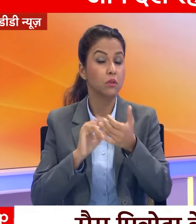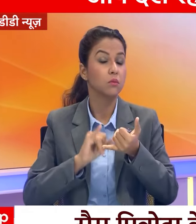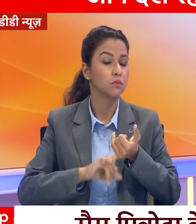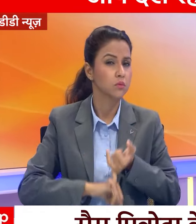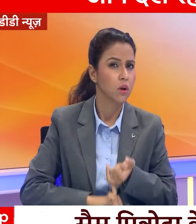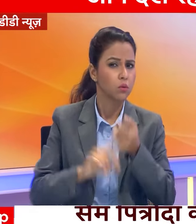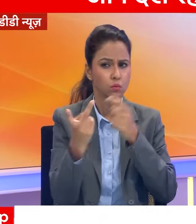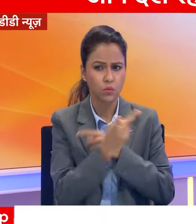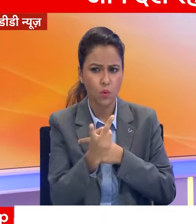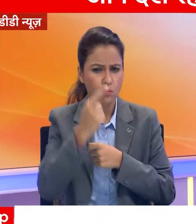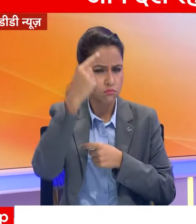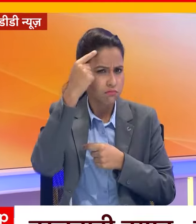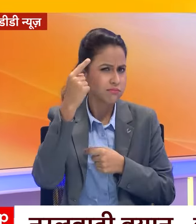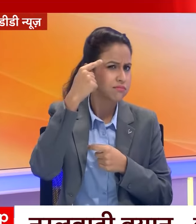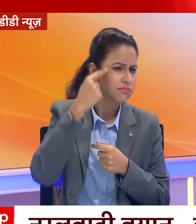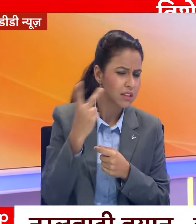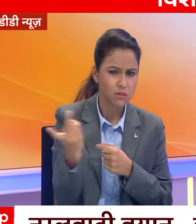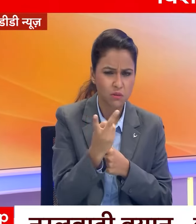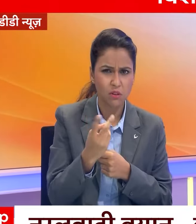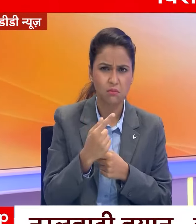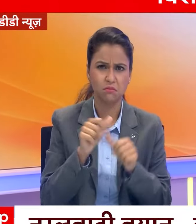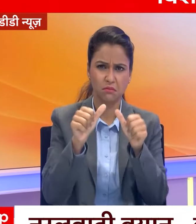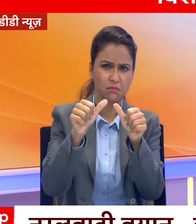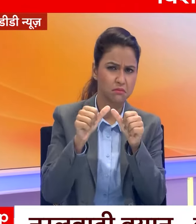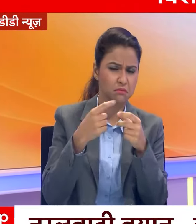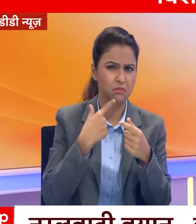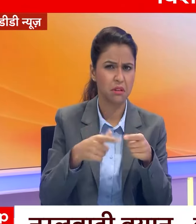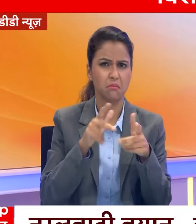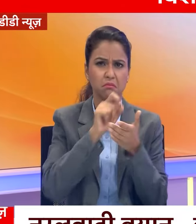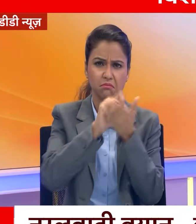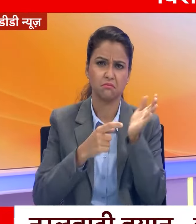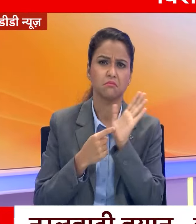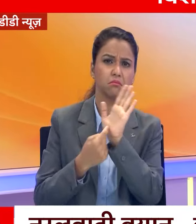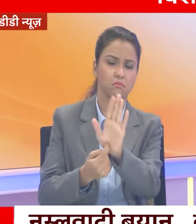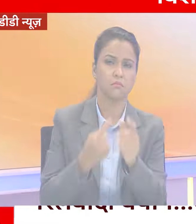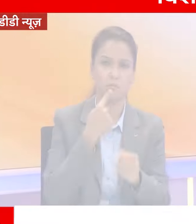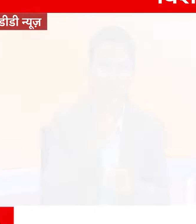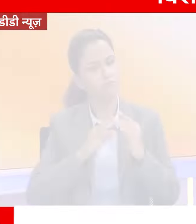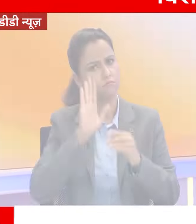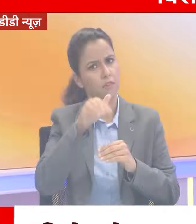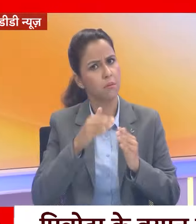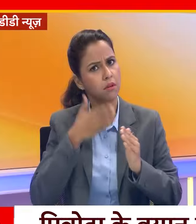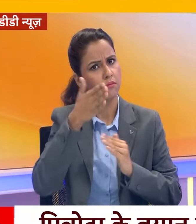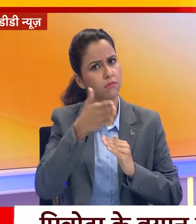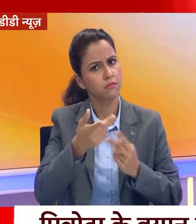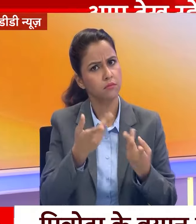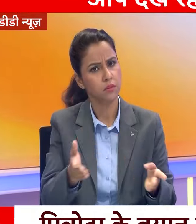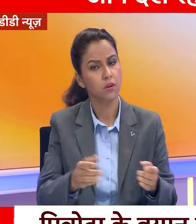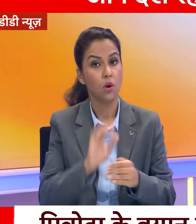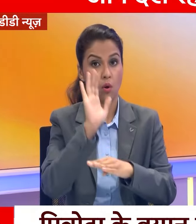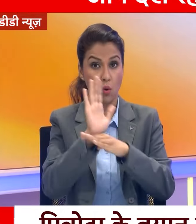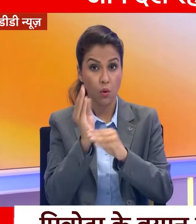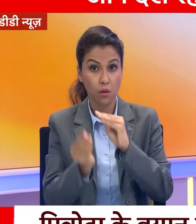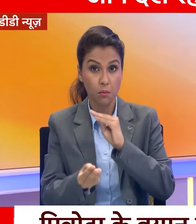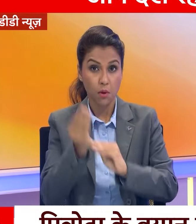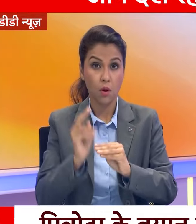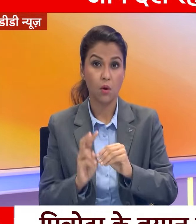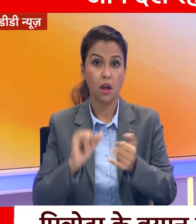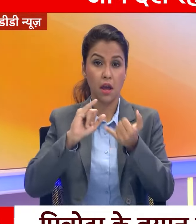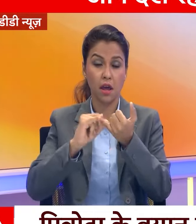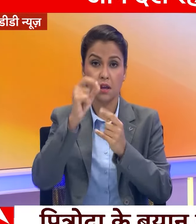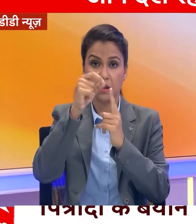के रंग को लेकर भी बेहद शर्मनाक टिप्पणी की है कांग्रेस के ओवरसीज अध्यक्ष